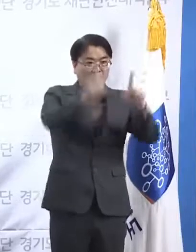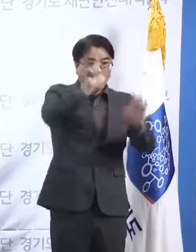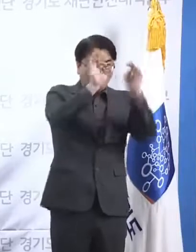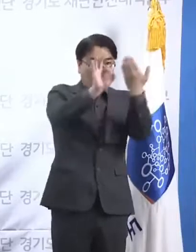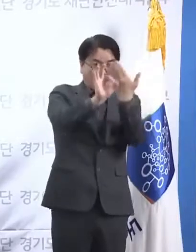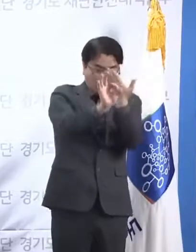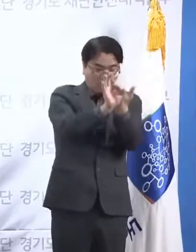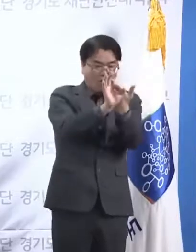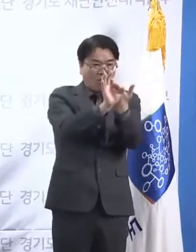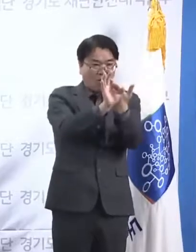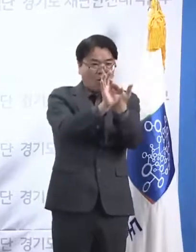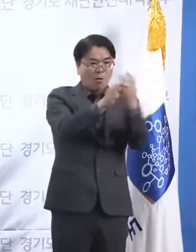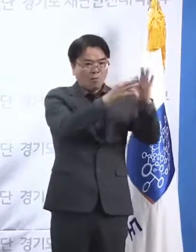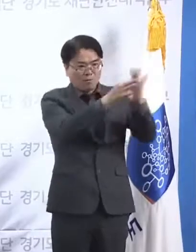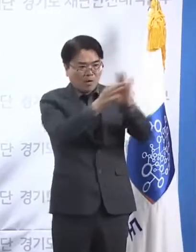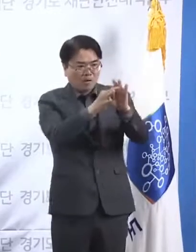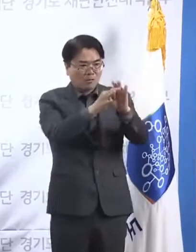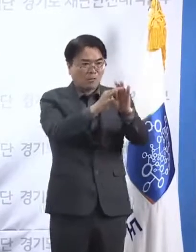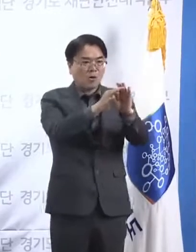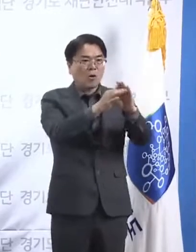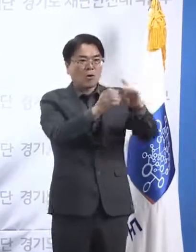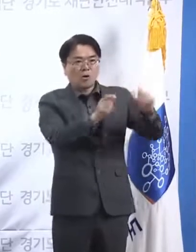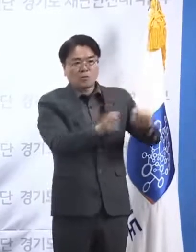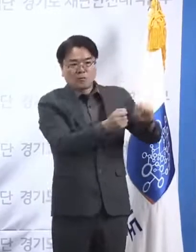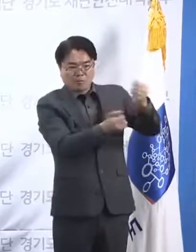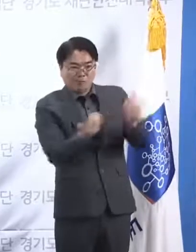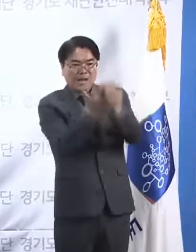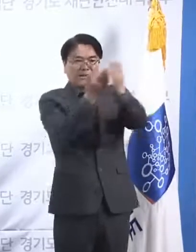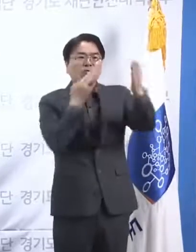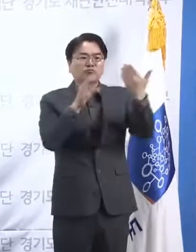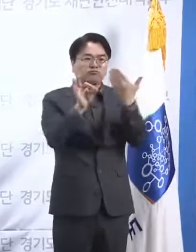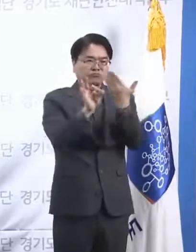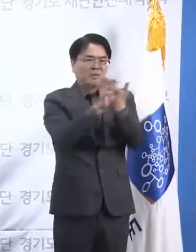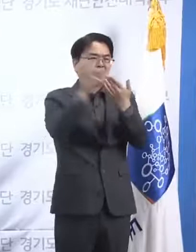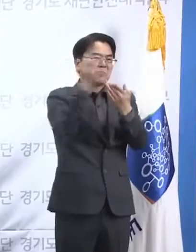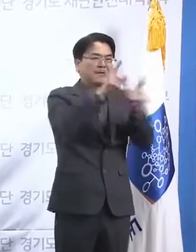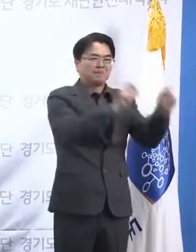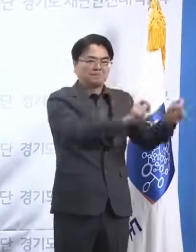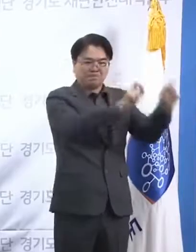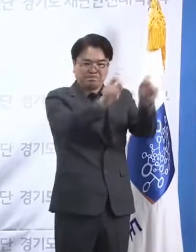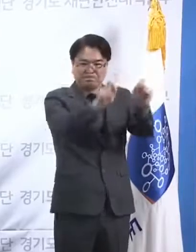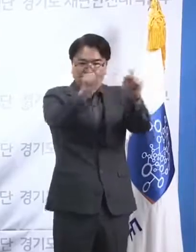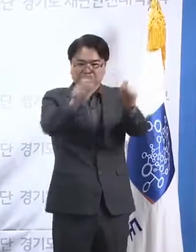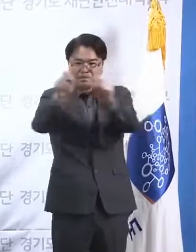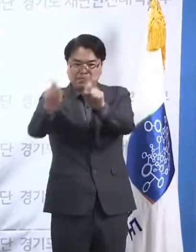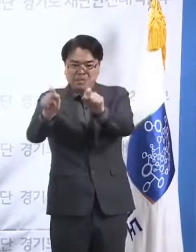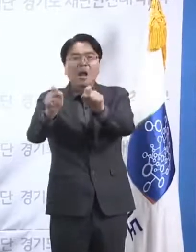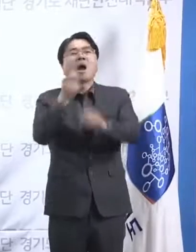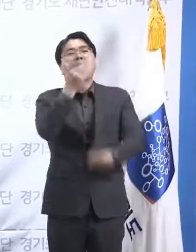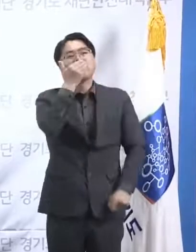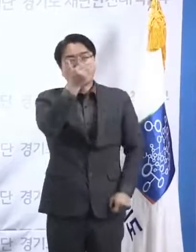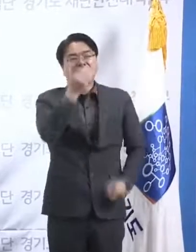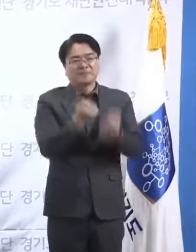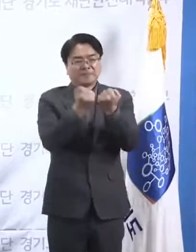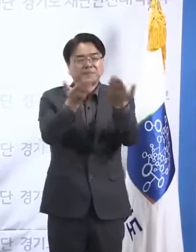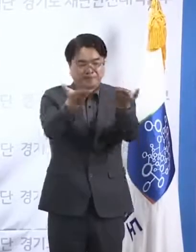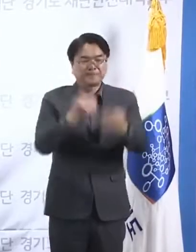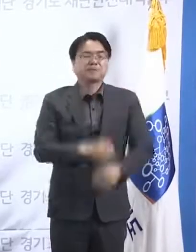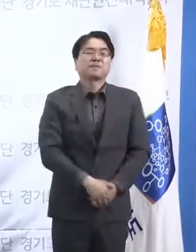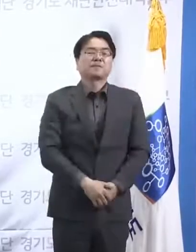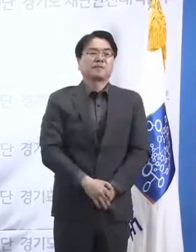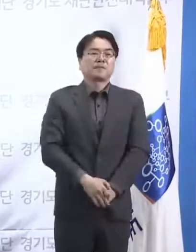개선되지 않는다면 그 금지 기간을 계속 연장해 나가는 방식으로 접근하고 있다는 점을 말씀드립니다.